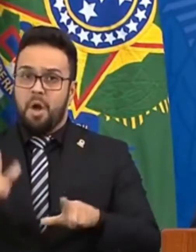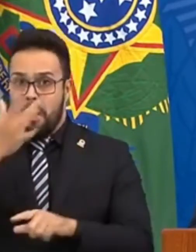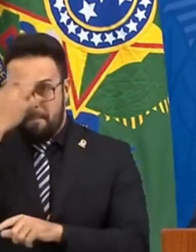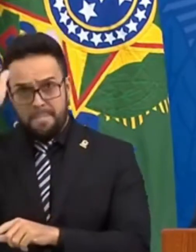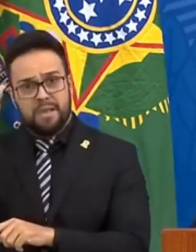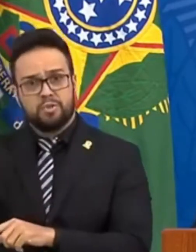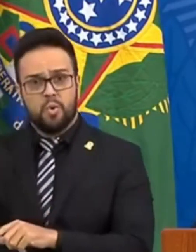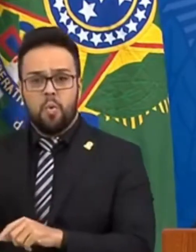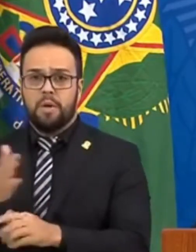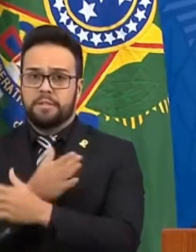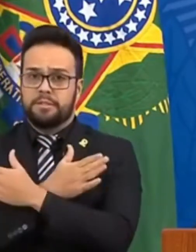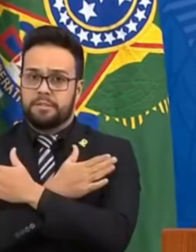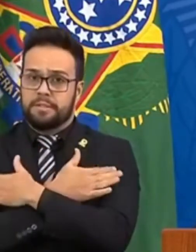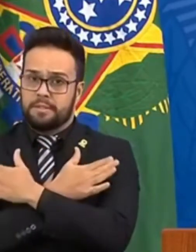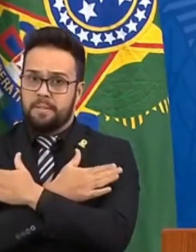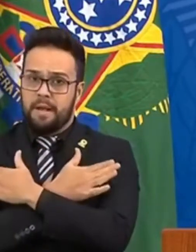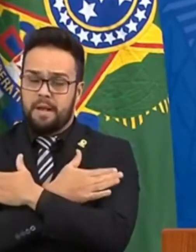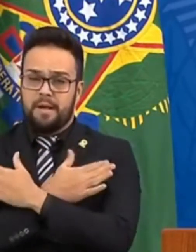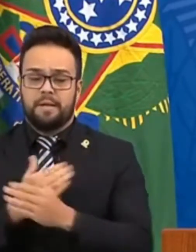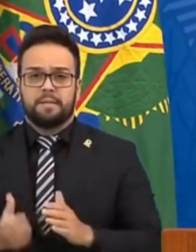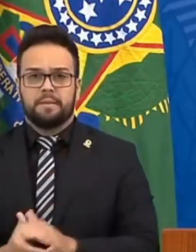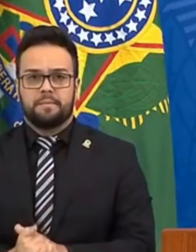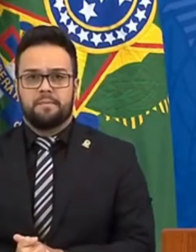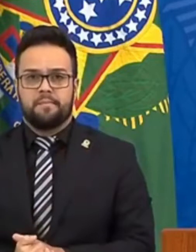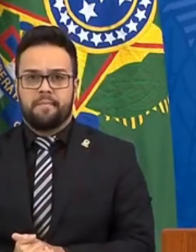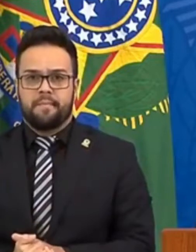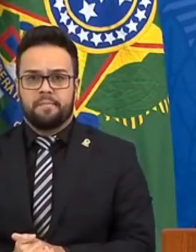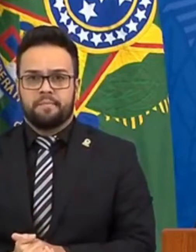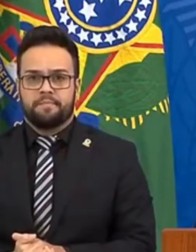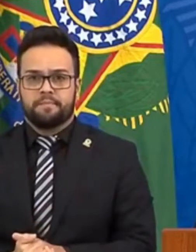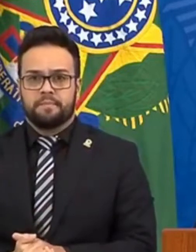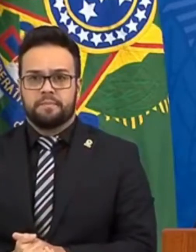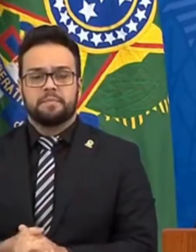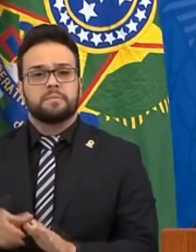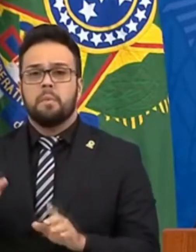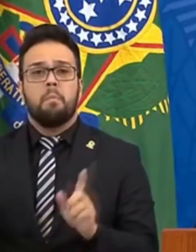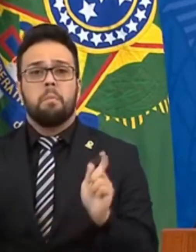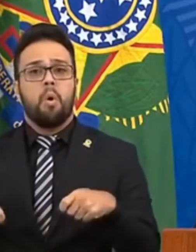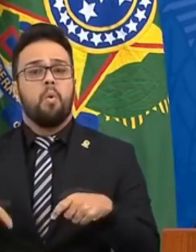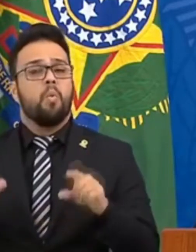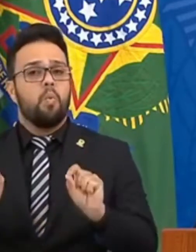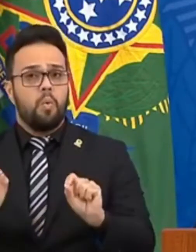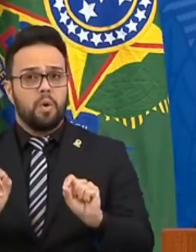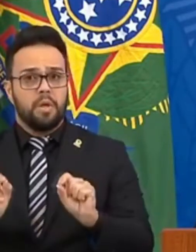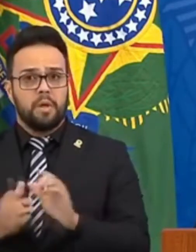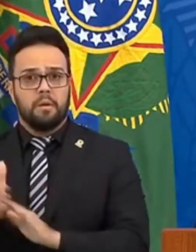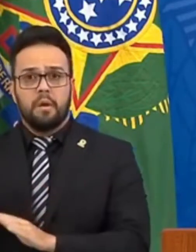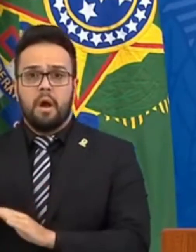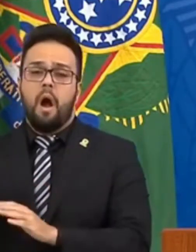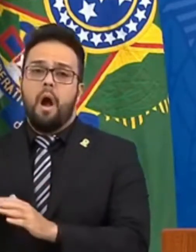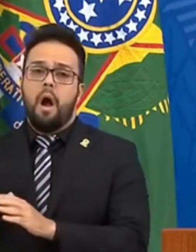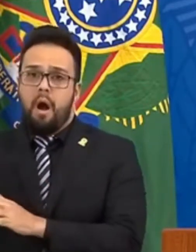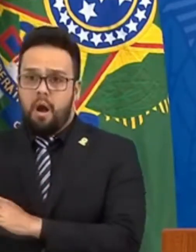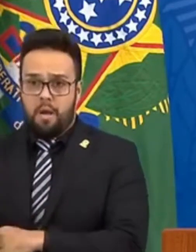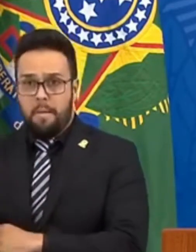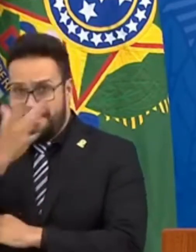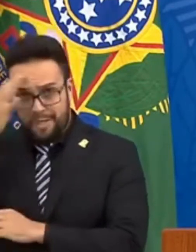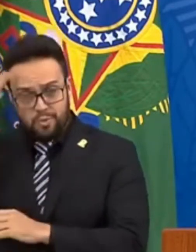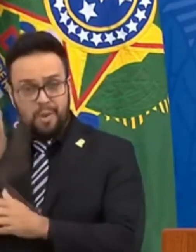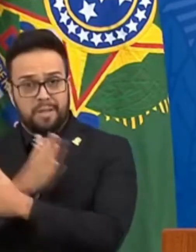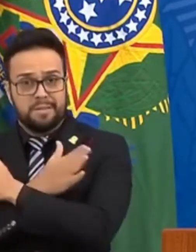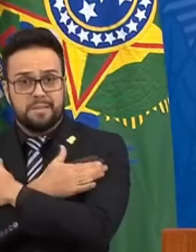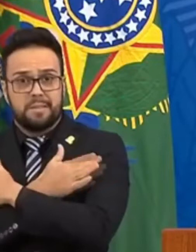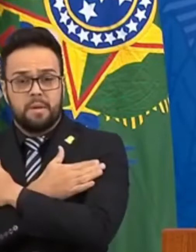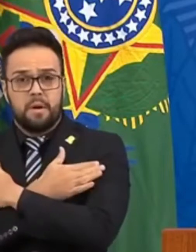desempregada é aquela mais propenso e a sofrer problemas